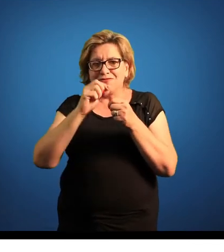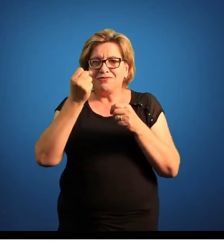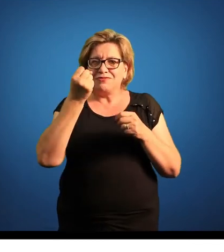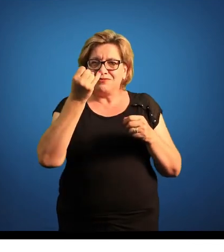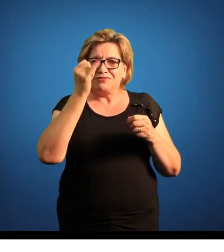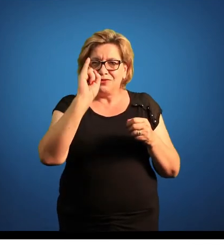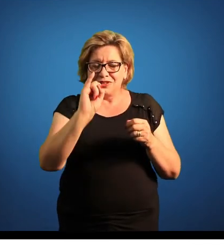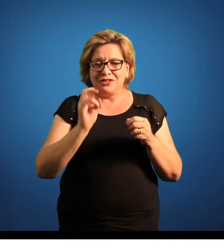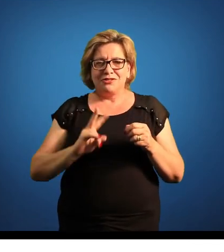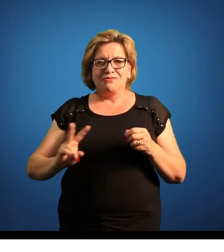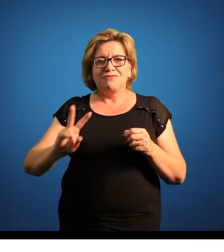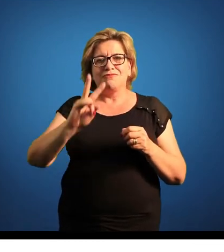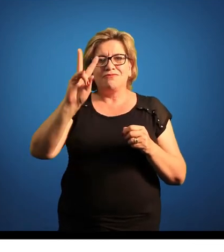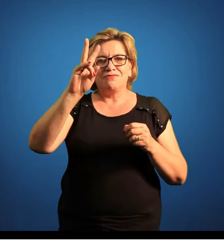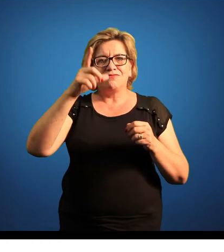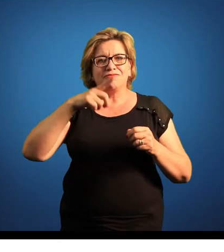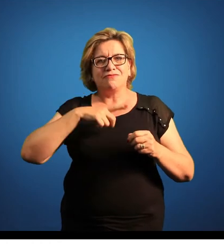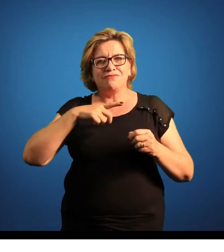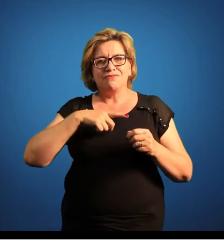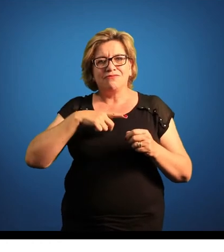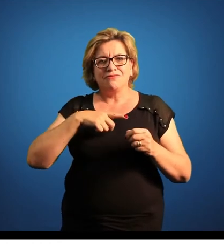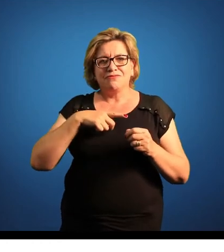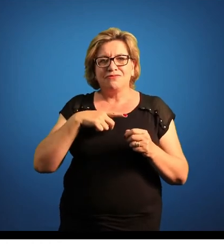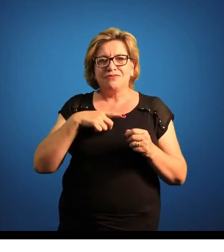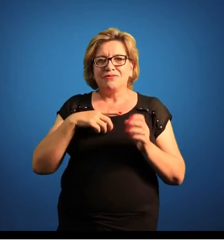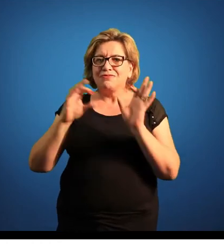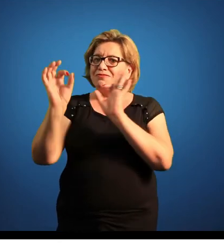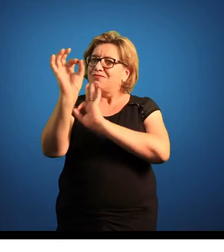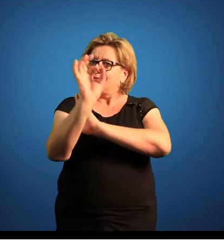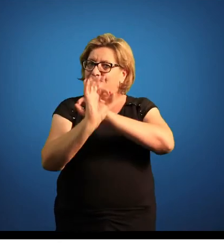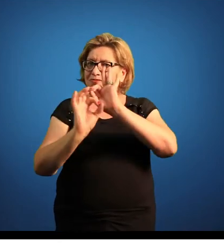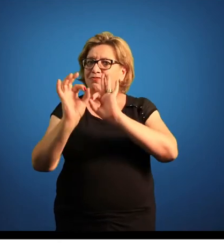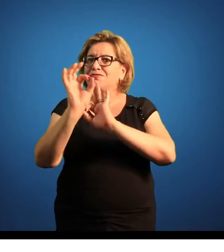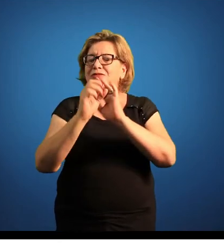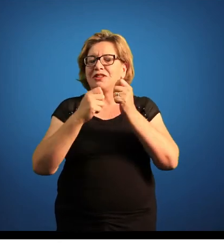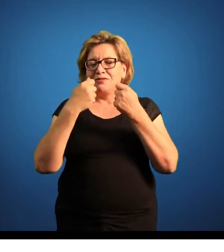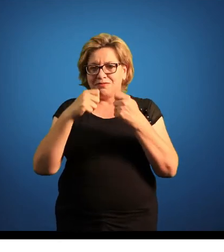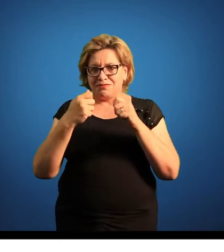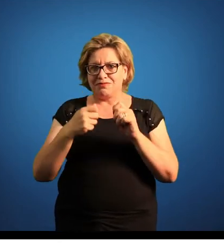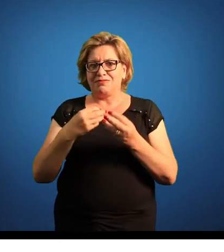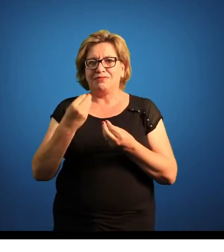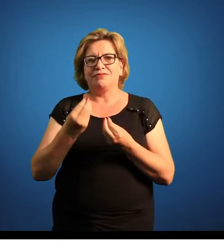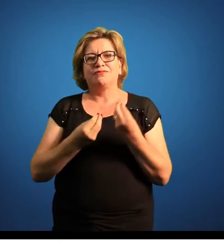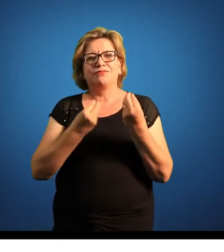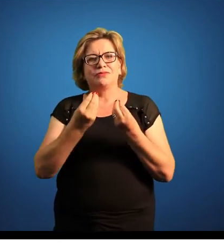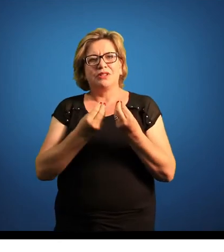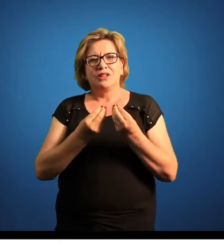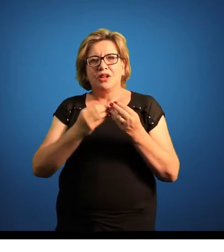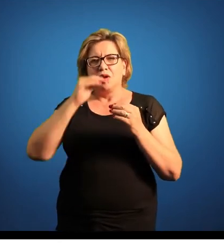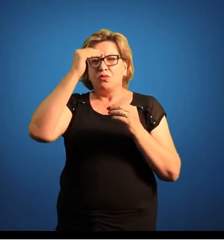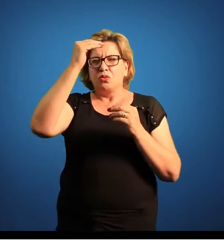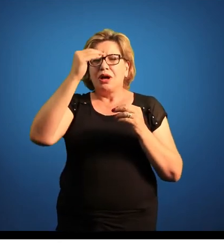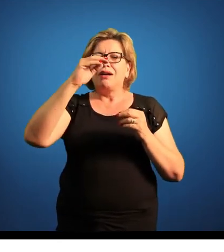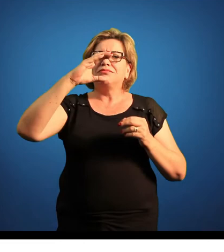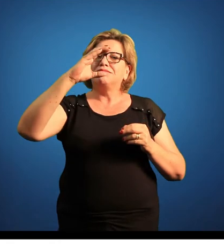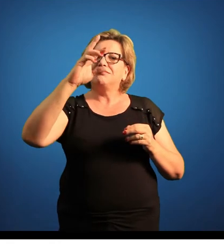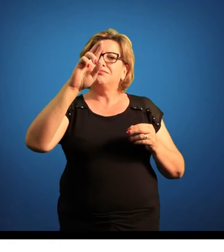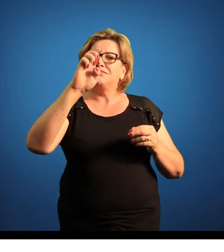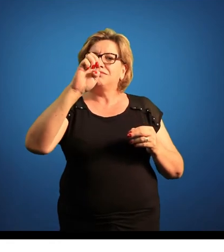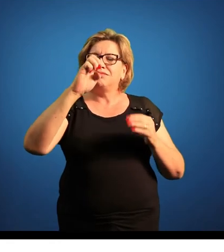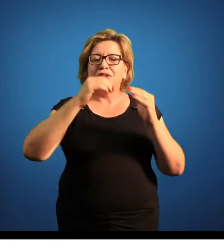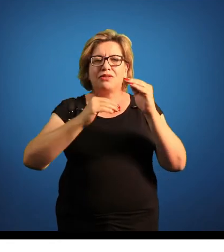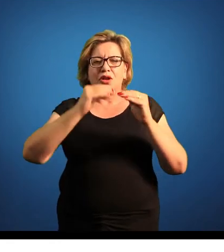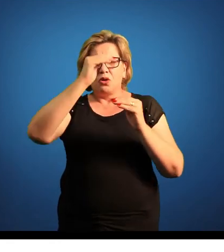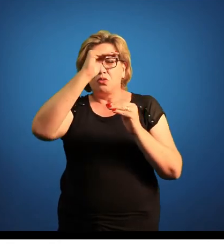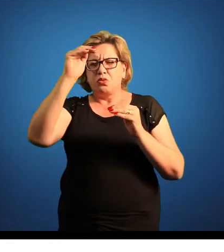os termos, os valores, estiverem em ordem. Obrigatoriamente eles têm que estar em ordem. Crescente ou decrescente? É